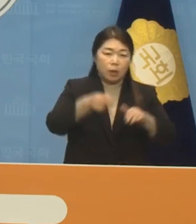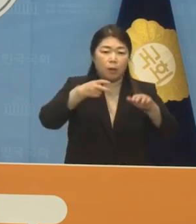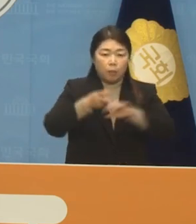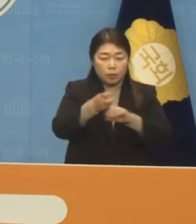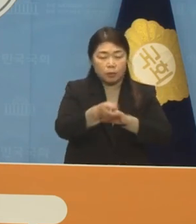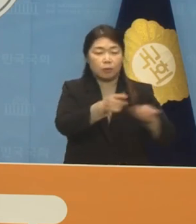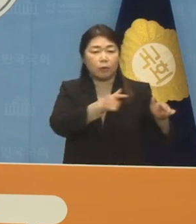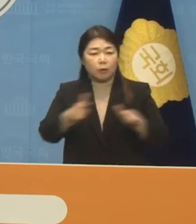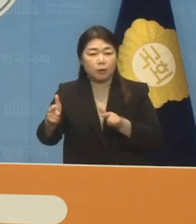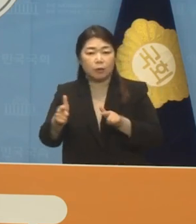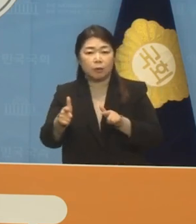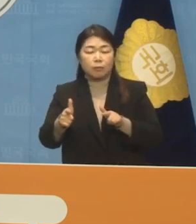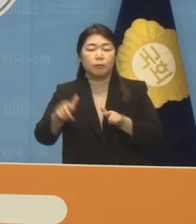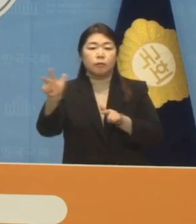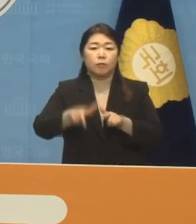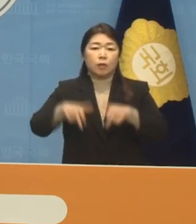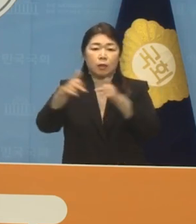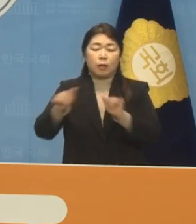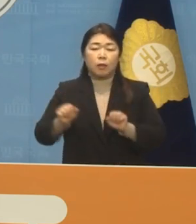이런 것들이 전장년의